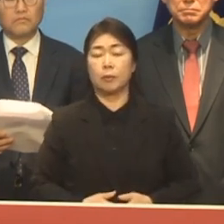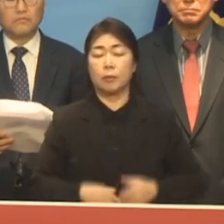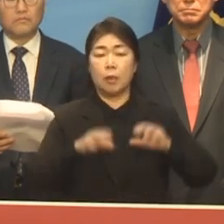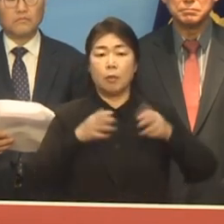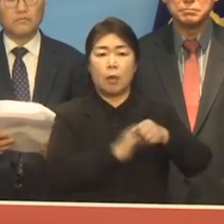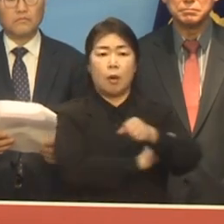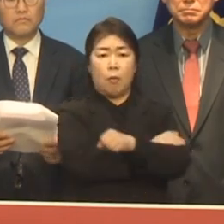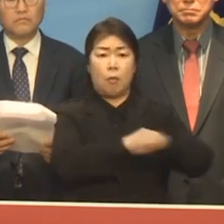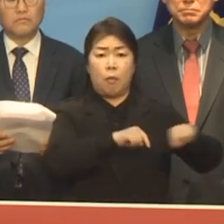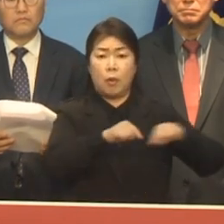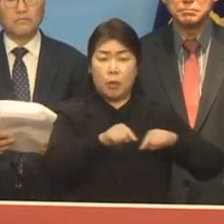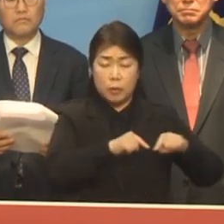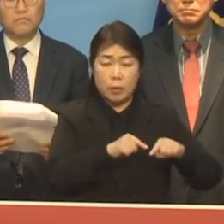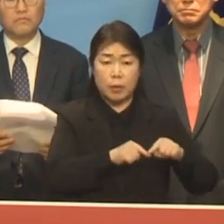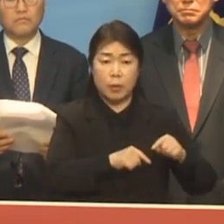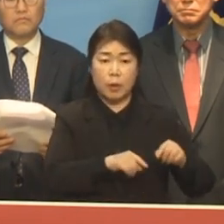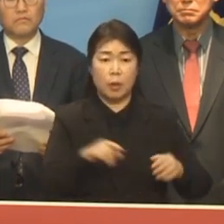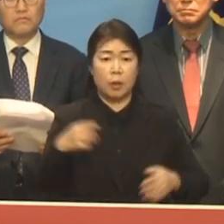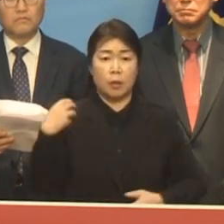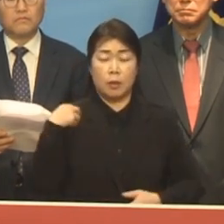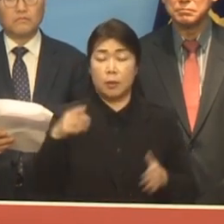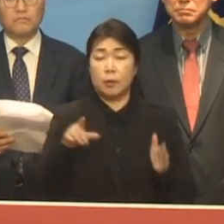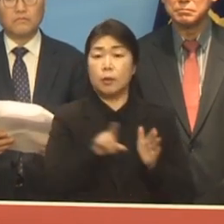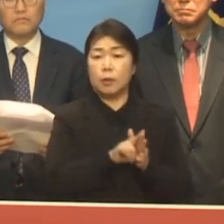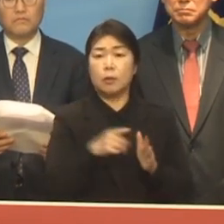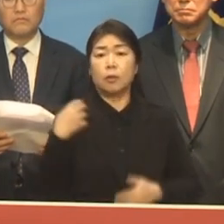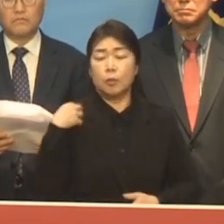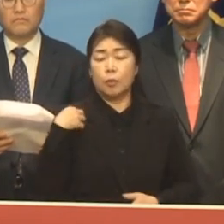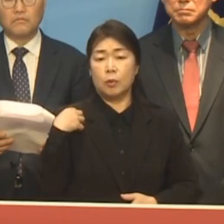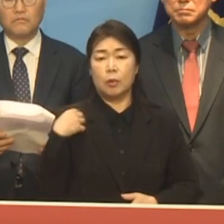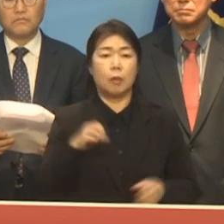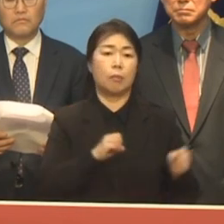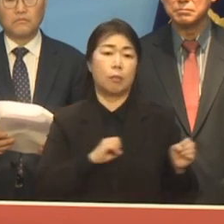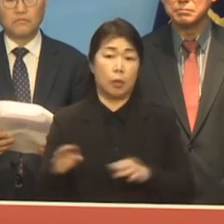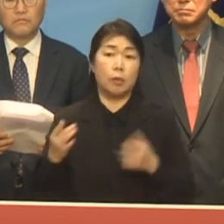권력의 의무를 저버린 것입니다.